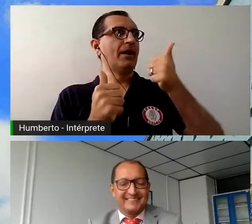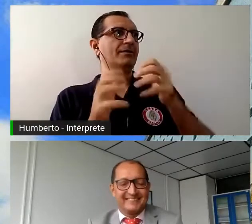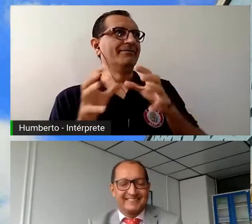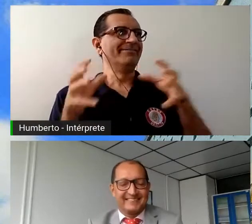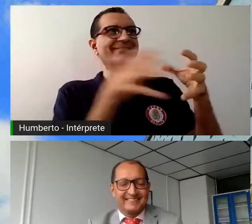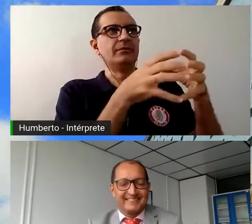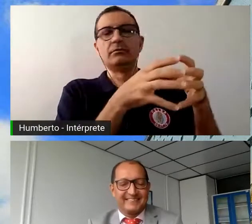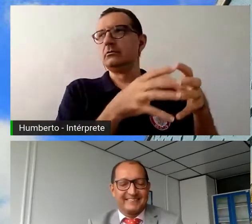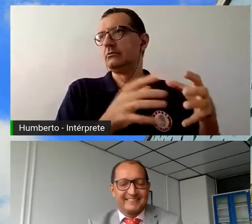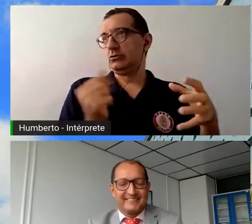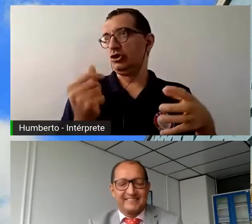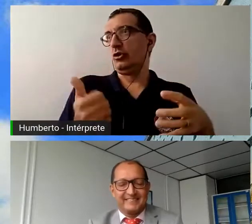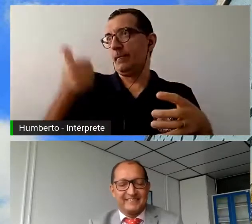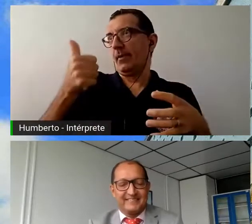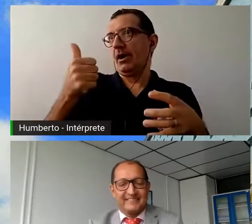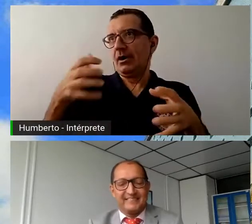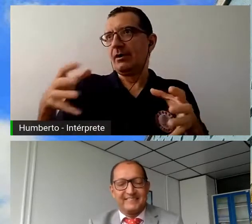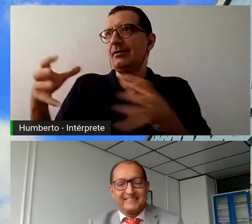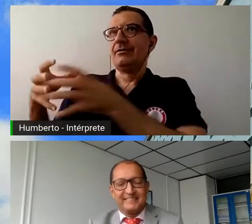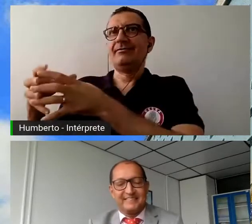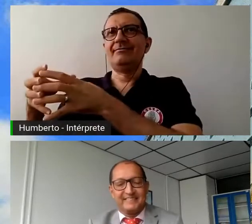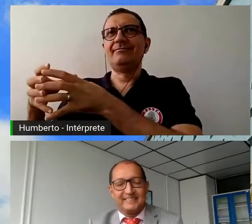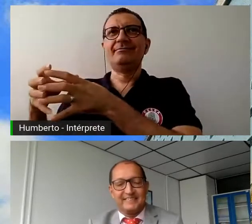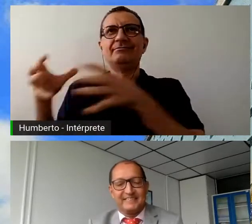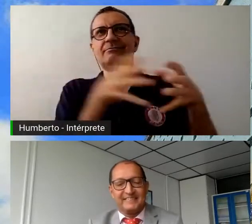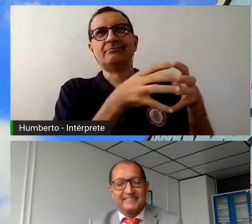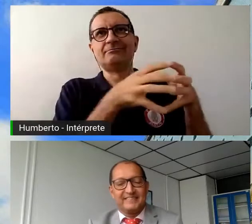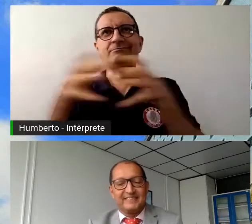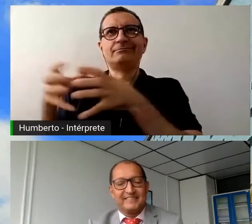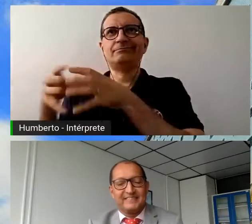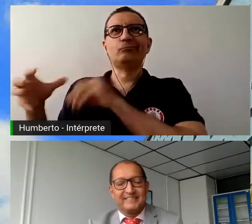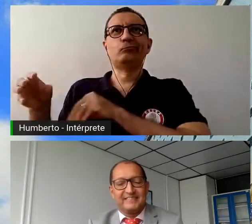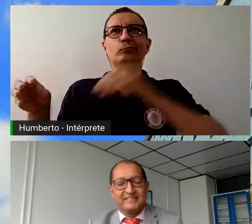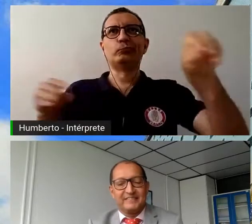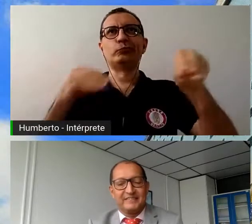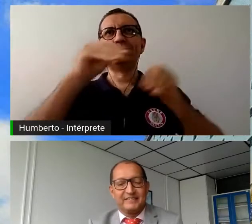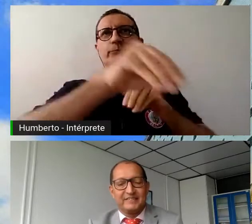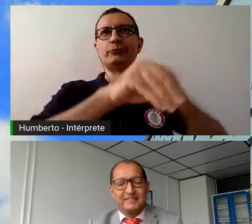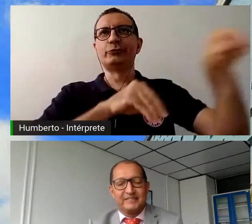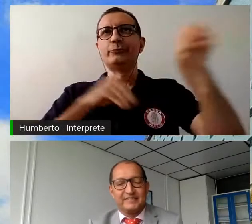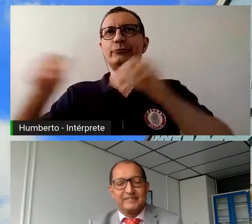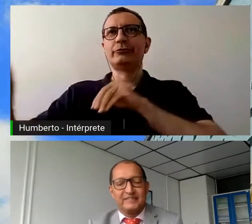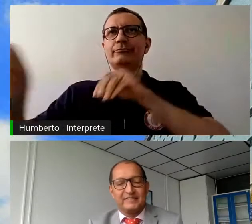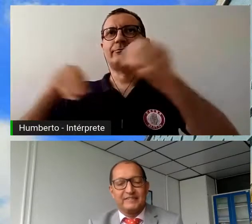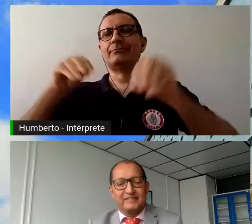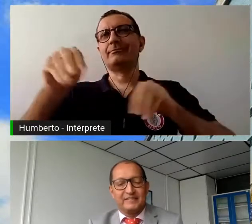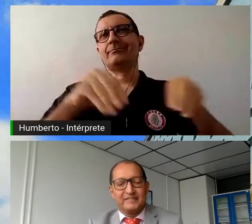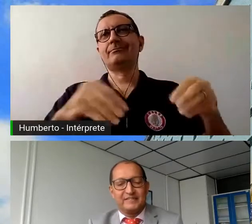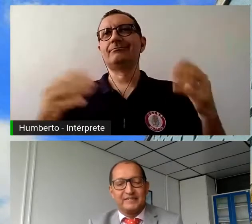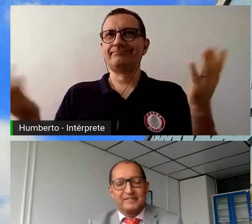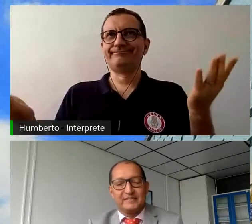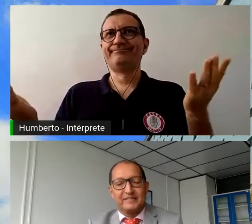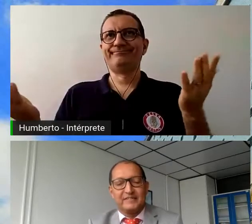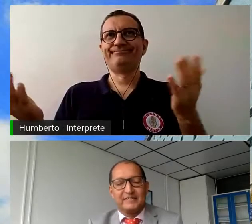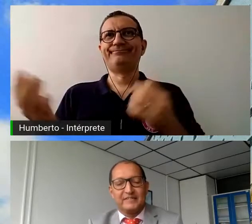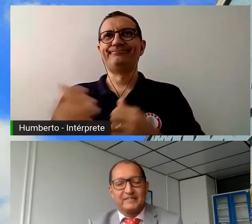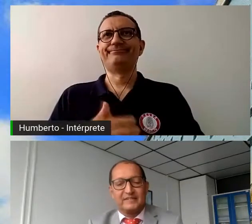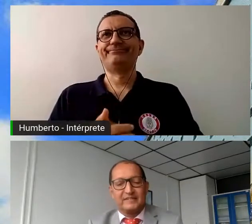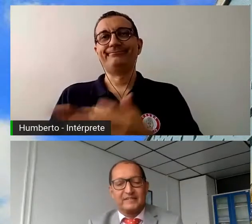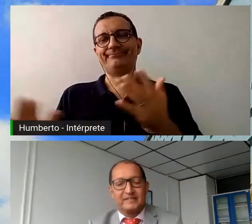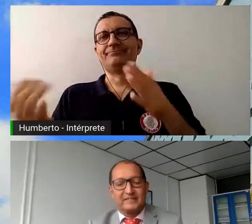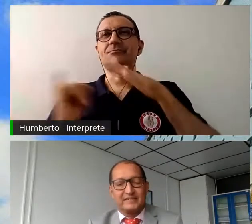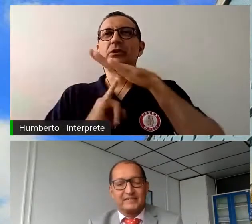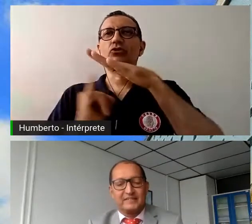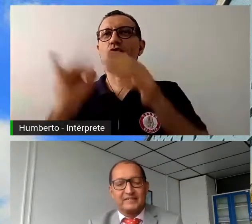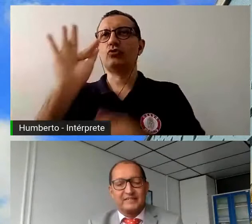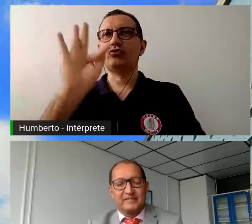fica a propriedade do outro, agora se alugar, você pode deixar de receber depois e cuidar de si. Bom, então, o Instituto Federal,